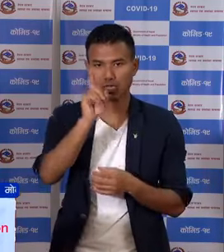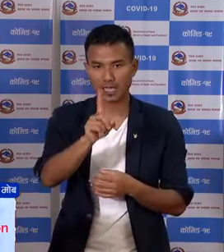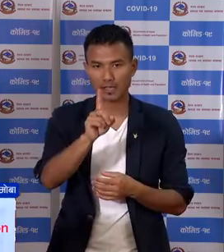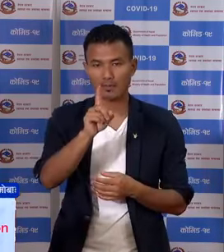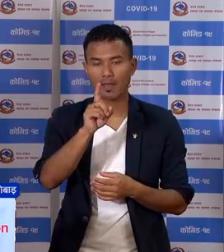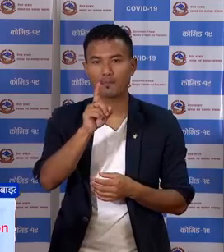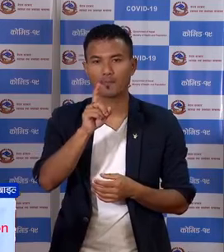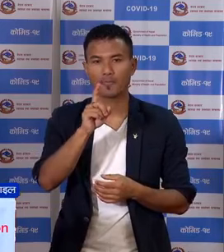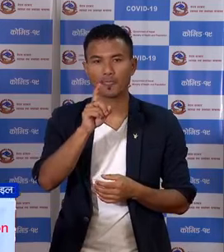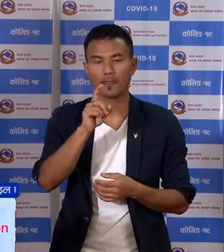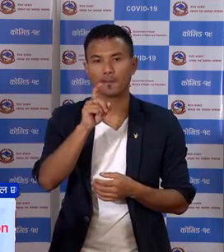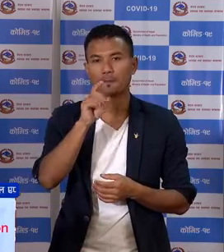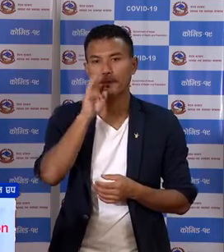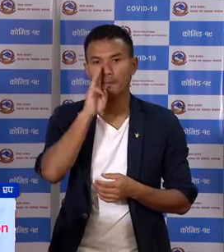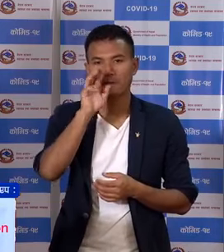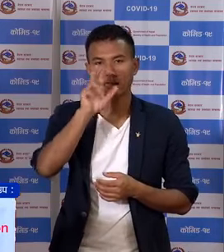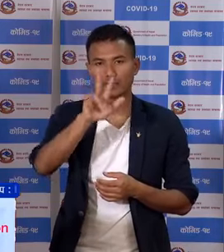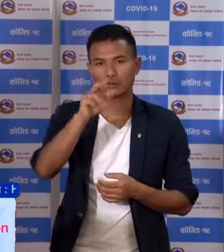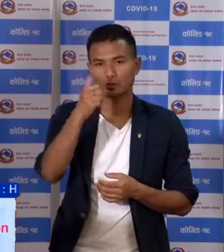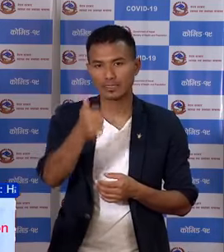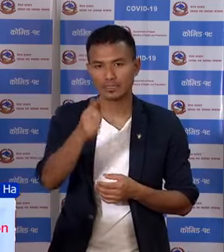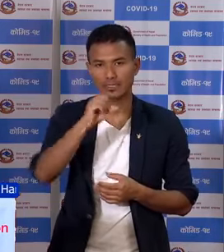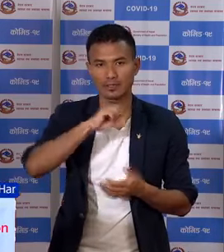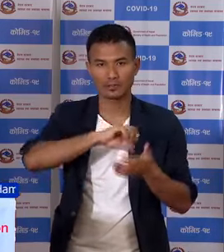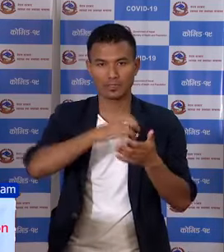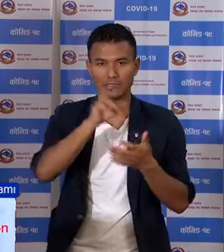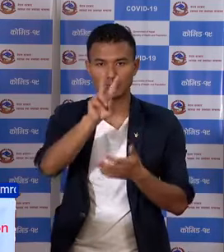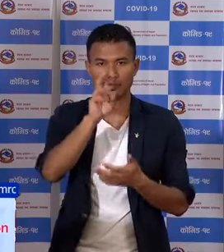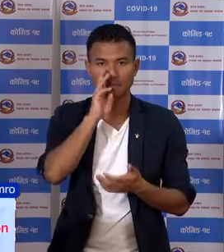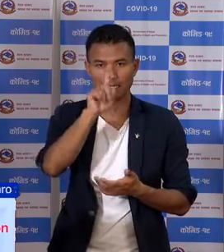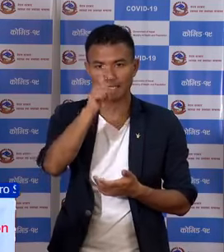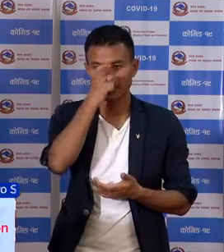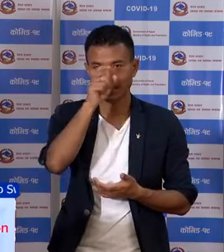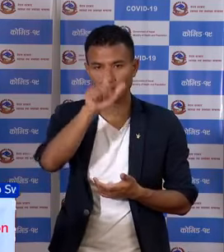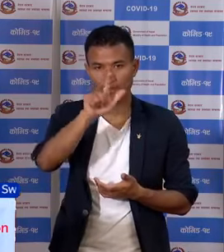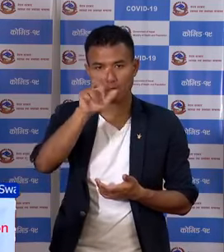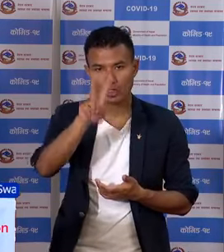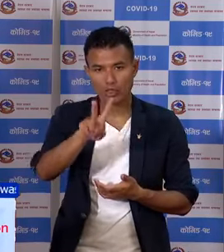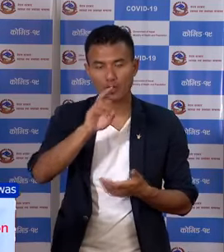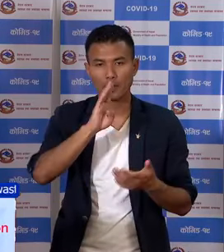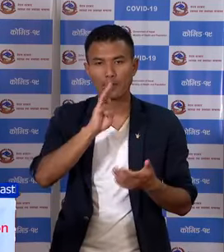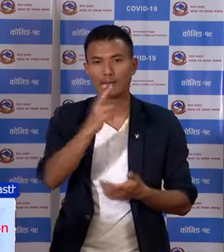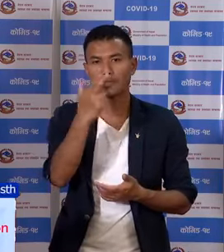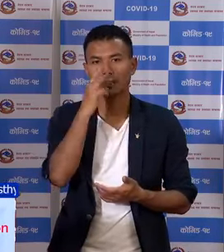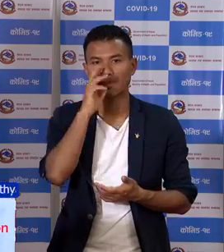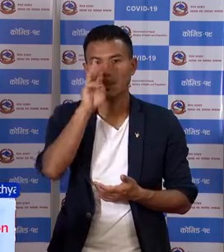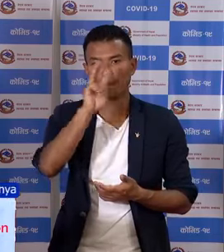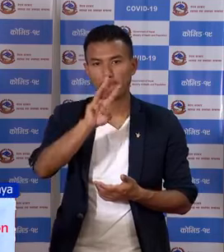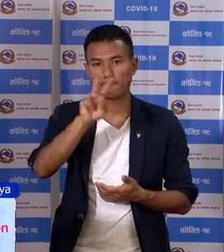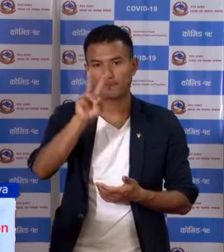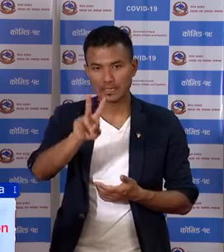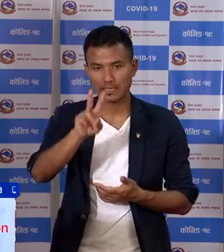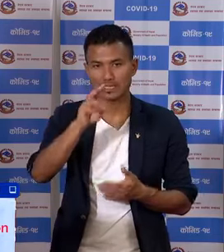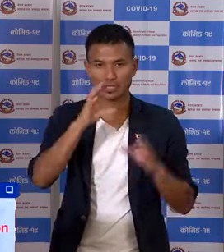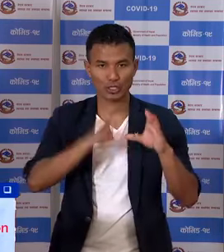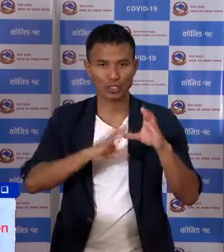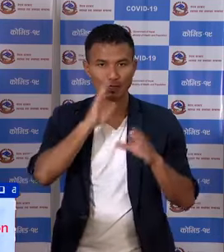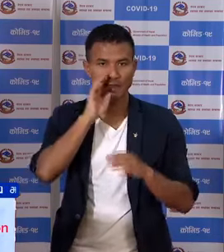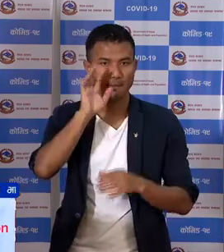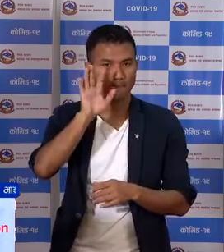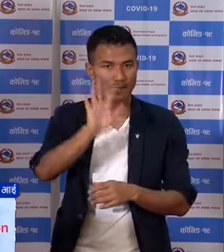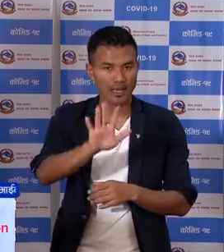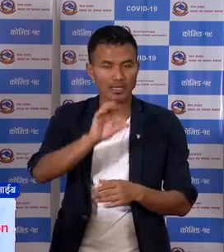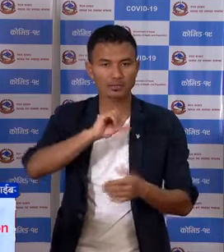1 मां 86 प्रदेश नमर 2 मां 122, बाग्मतति प्र्देश मां 32, गंड़की प्रदेश